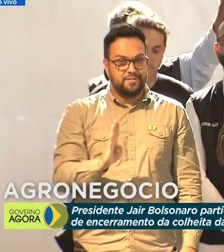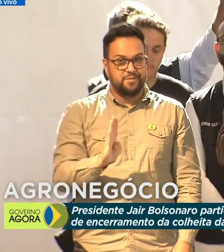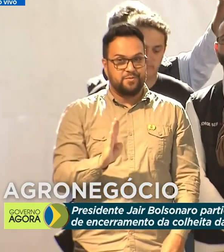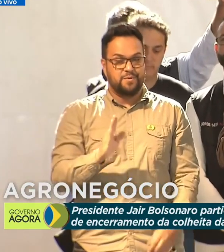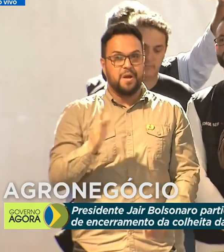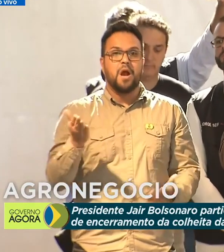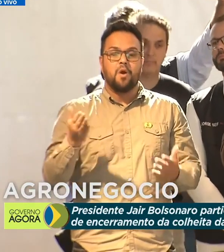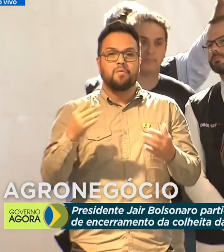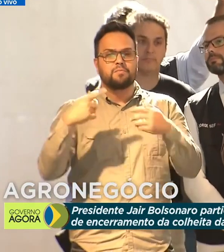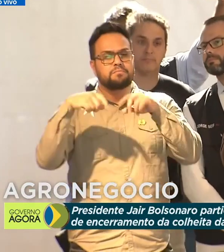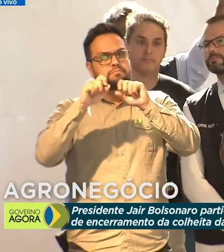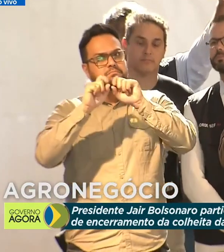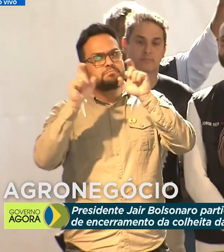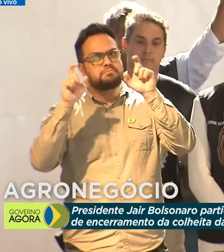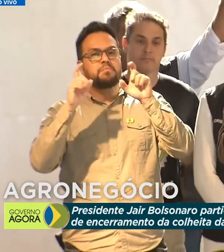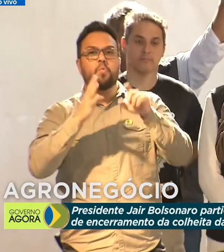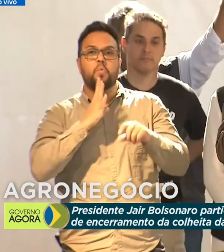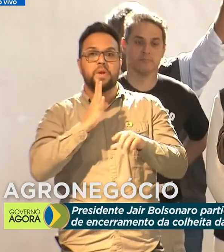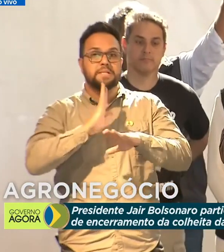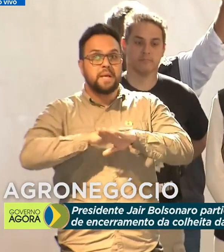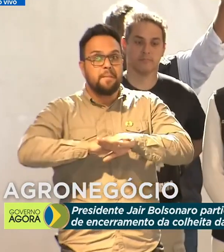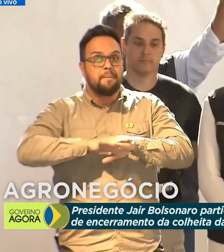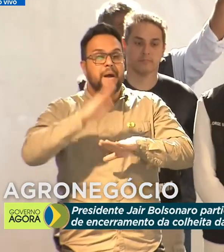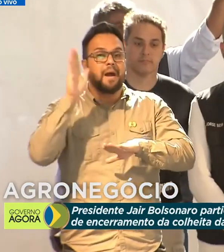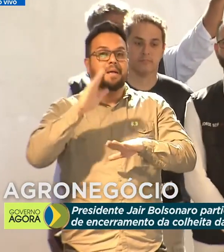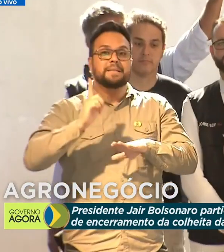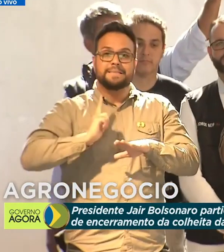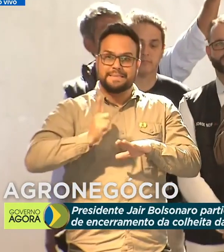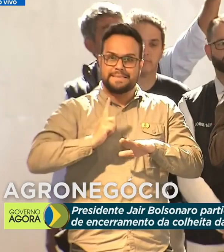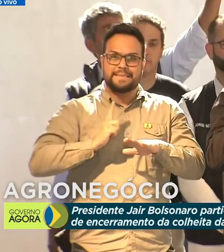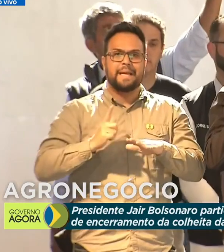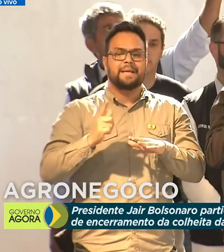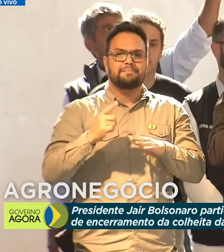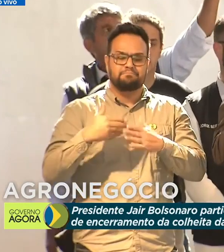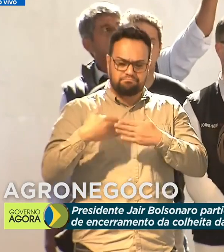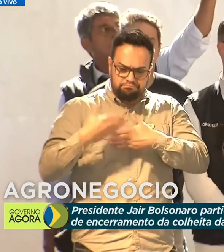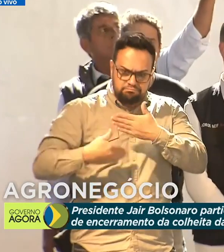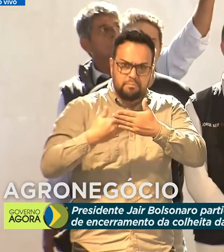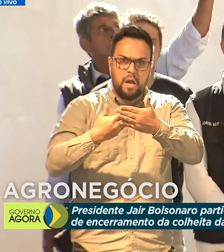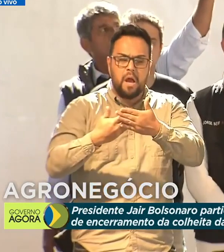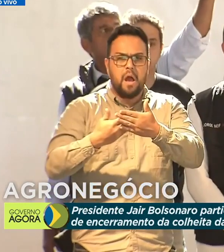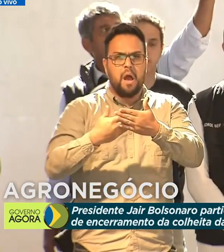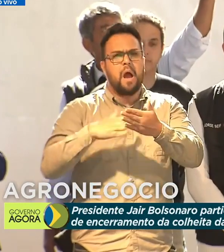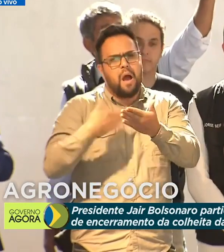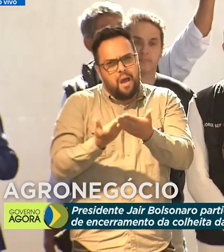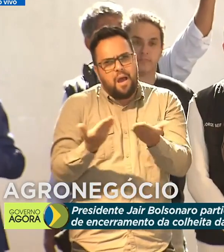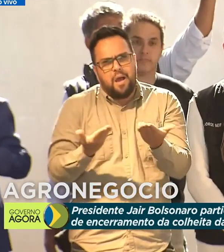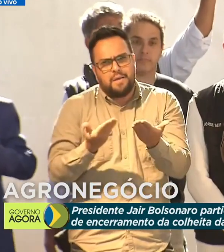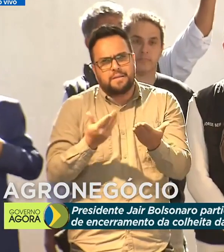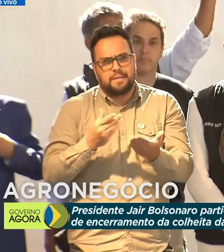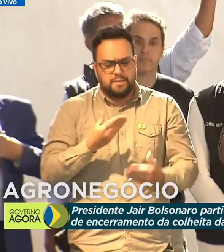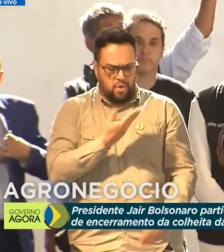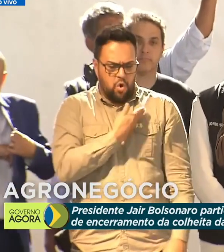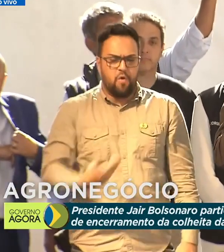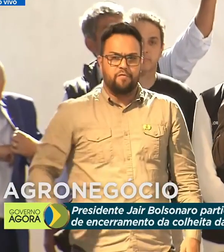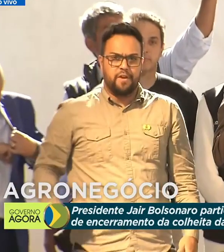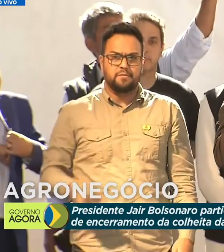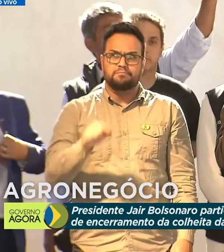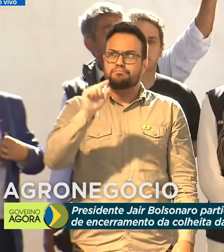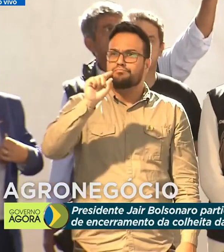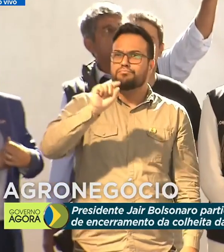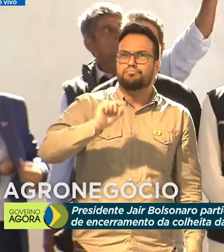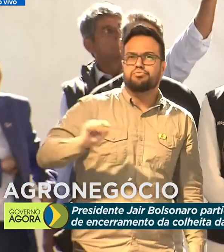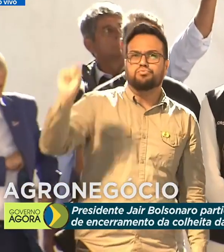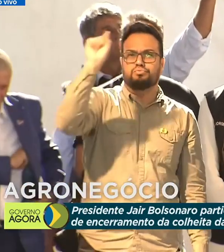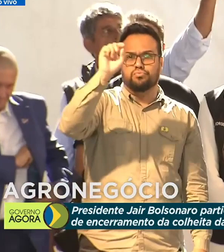Temos nichos, temos redutos ainda em nosso governo, espalhados por todo o